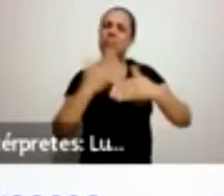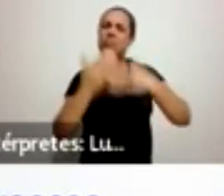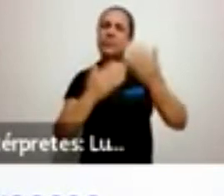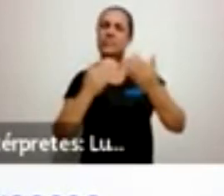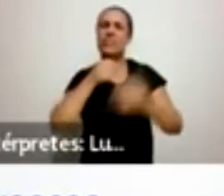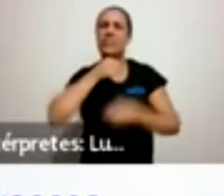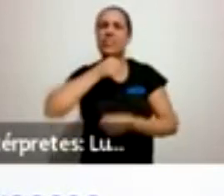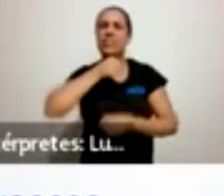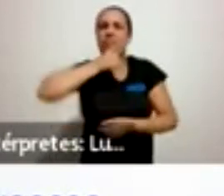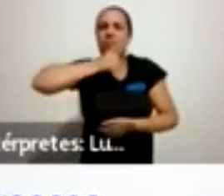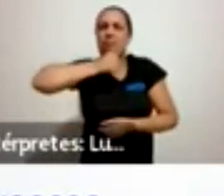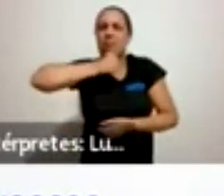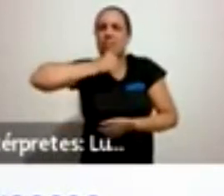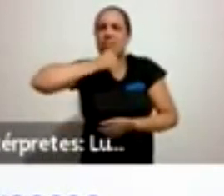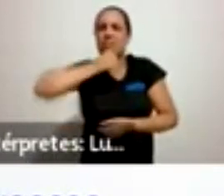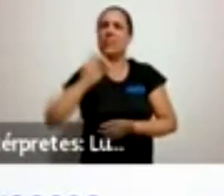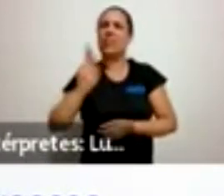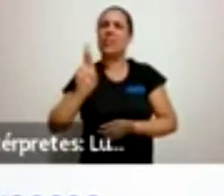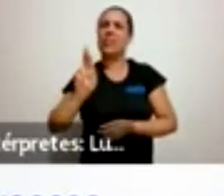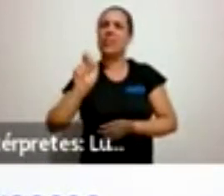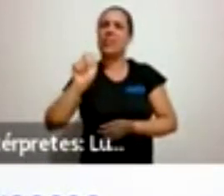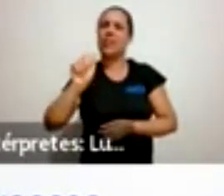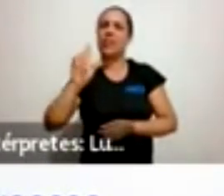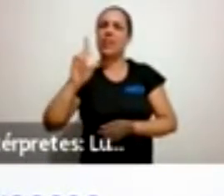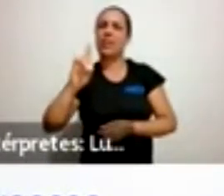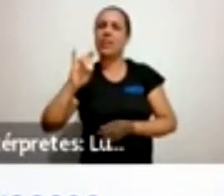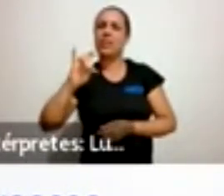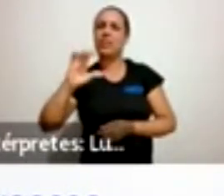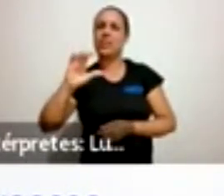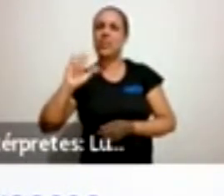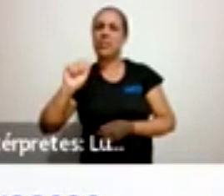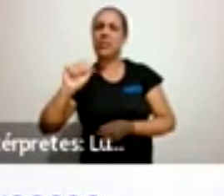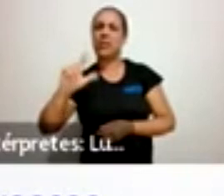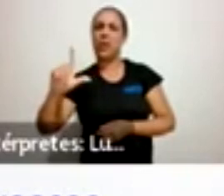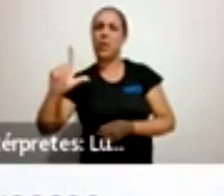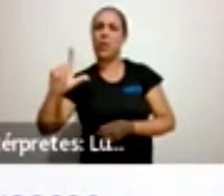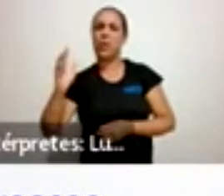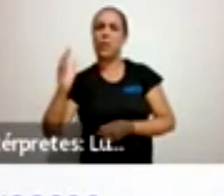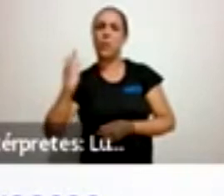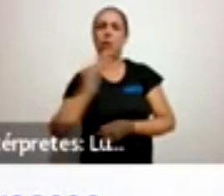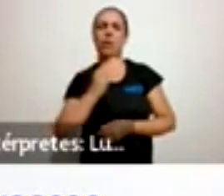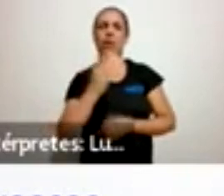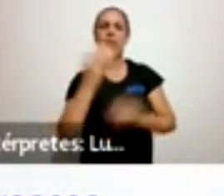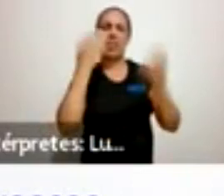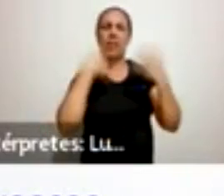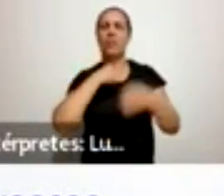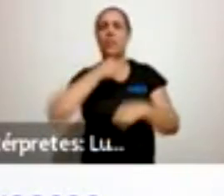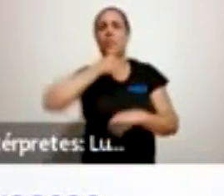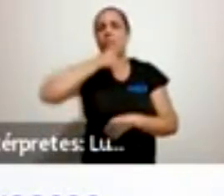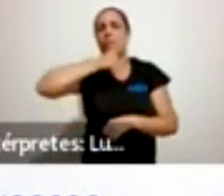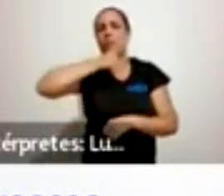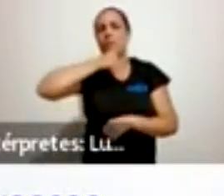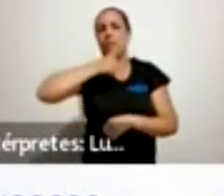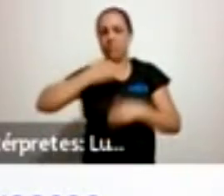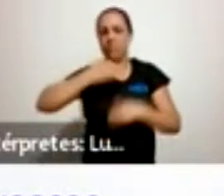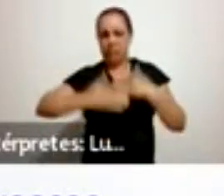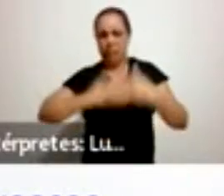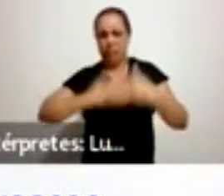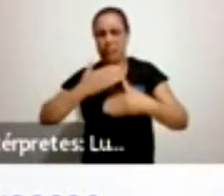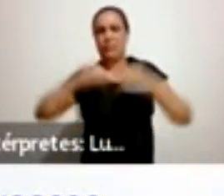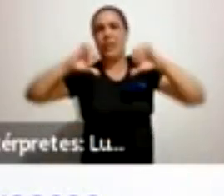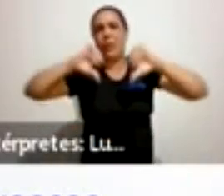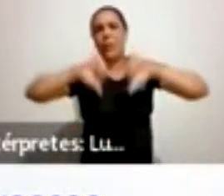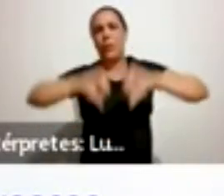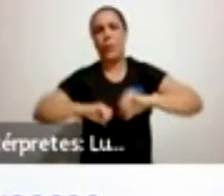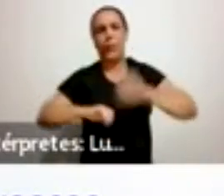perdeu elétron, ele é um átomo isolado de oxigênio e ele, em excesso, ele prejudica bastante. Então, você